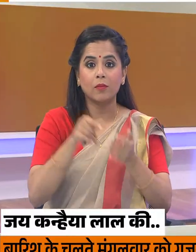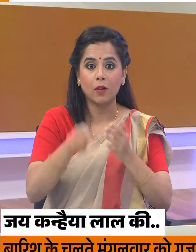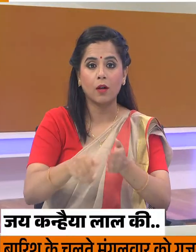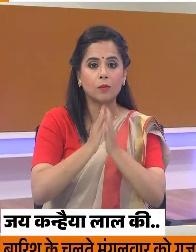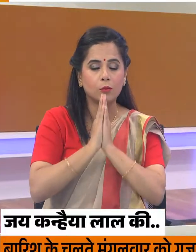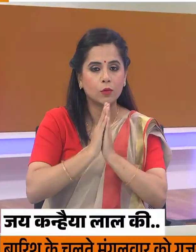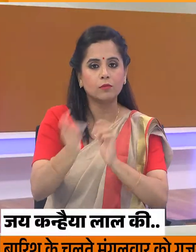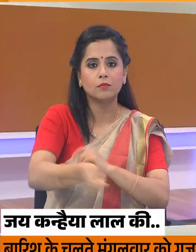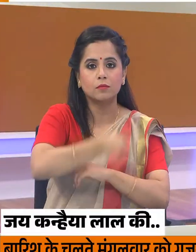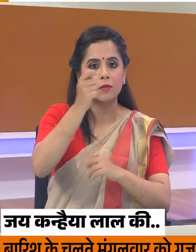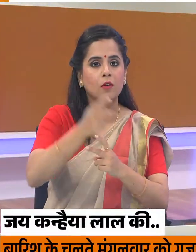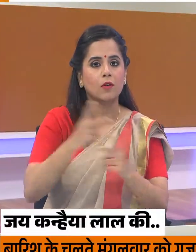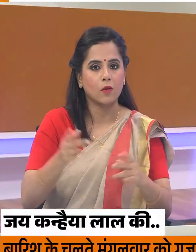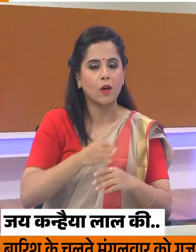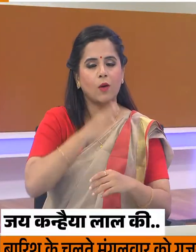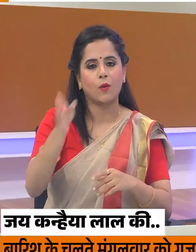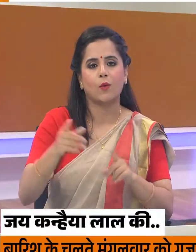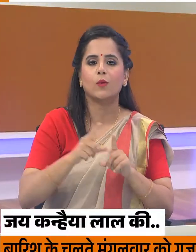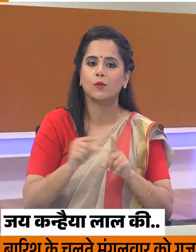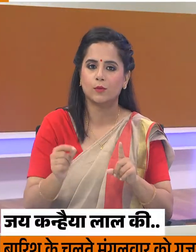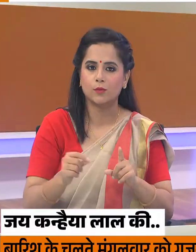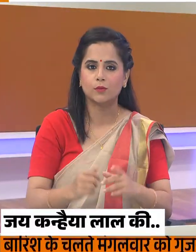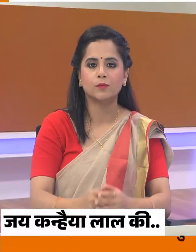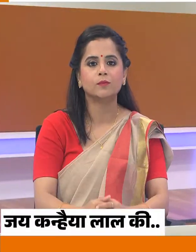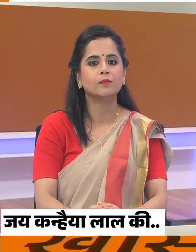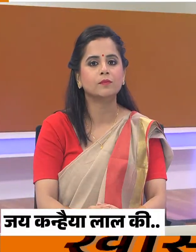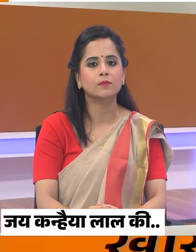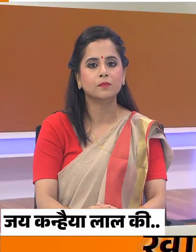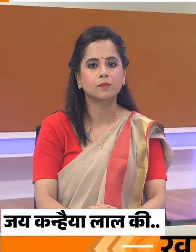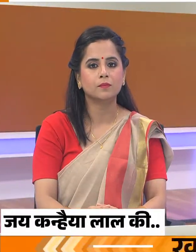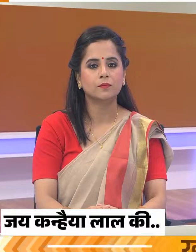की पूजा अर्चना।